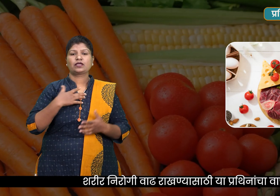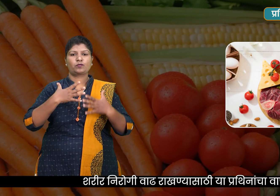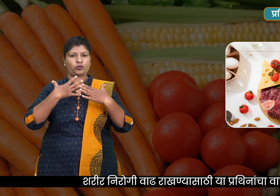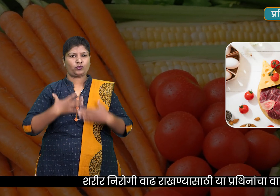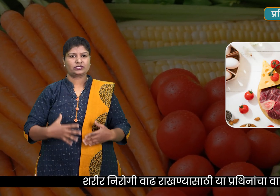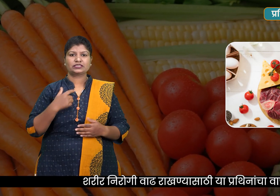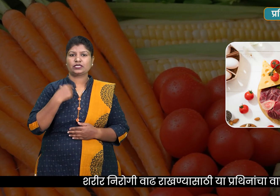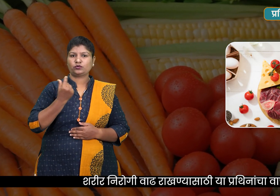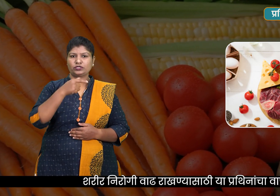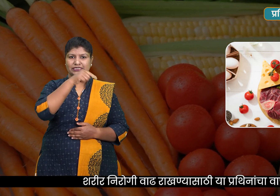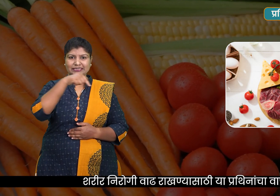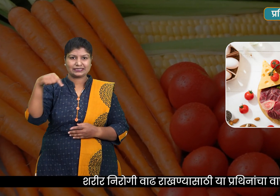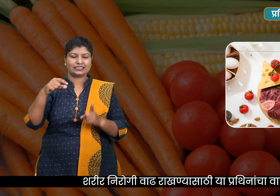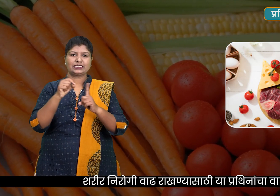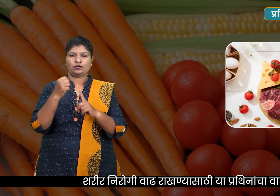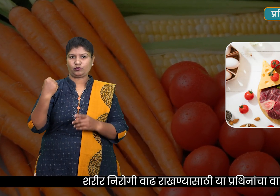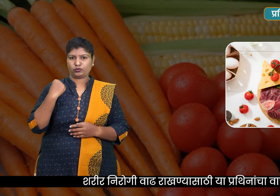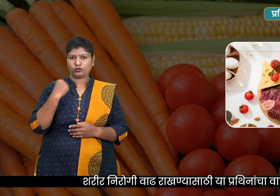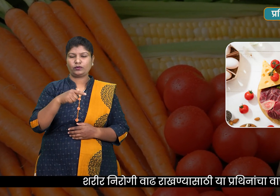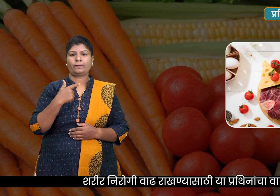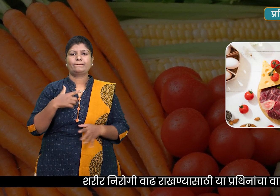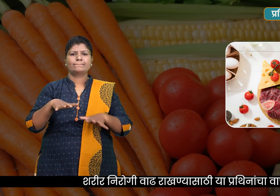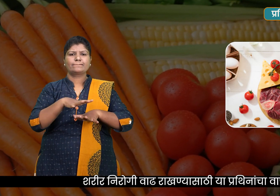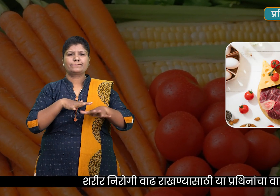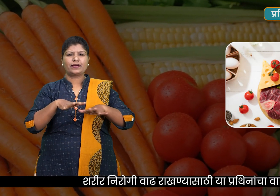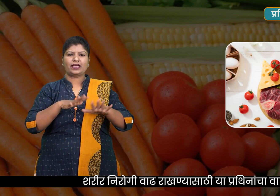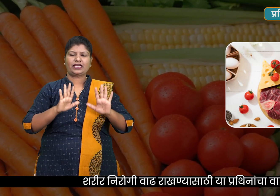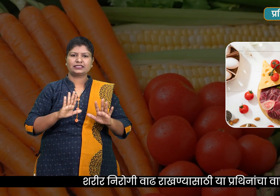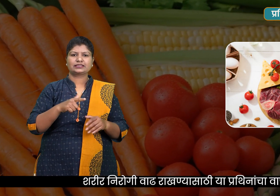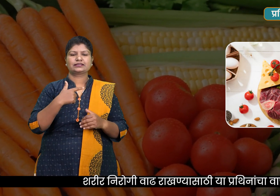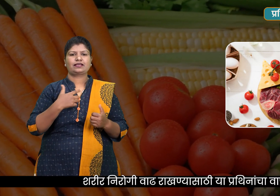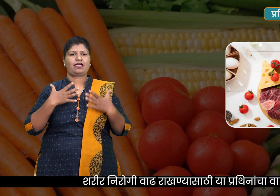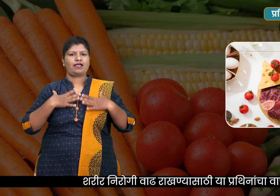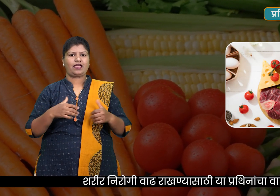शरीर निरोगी वाढ राखण्यासाठी या प्रथिनांचा वापर करते.